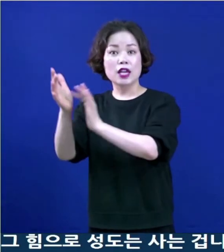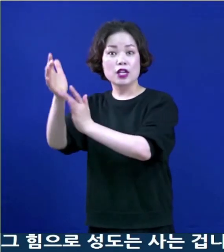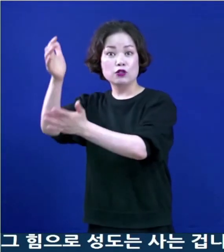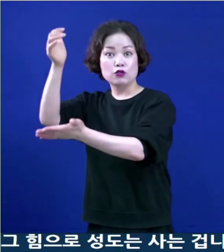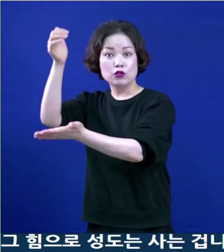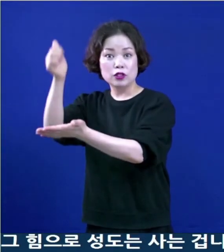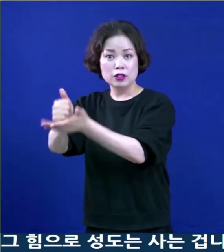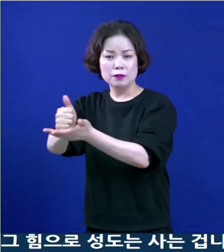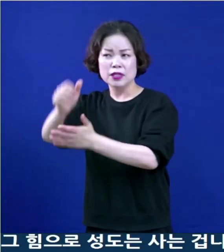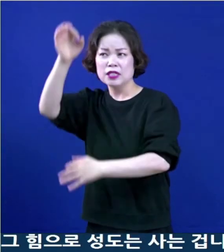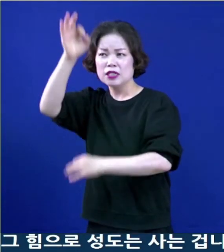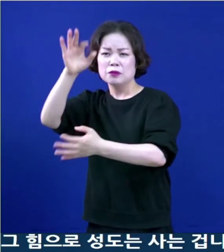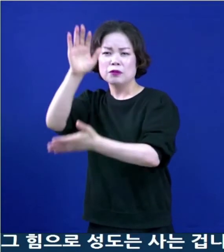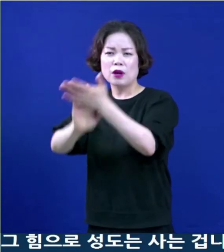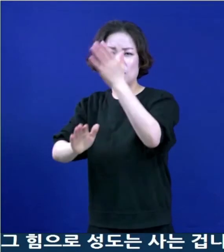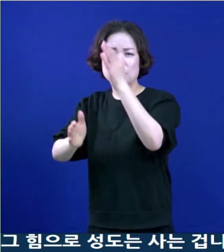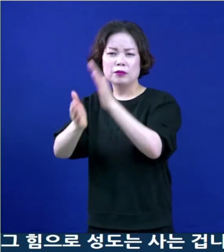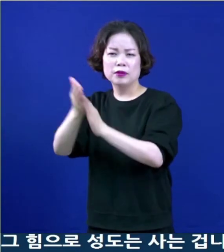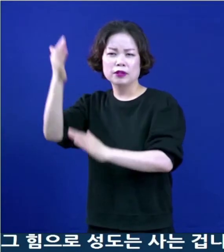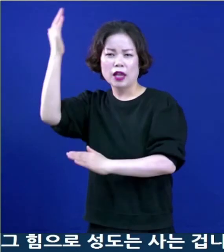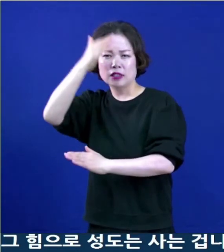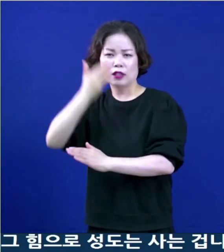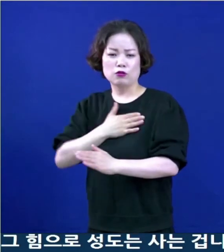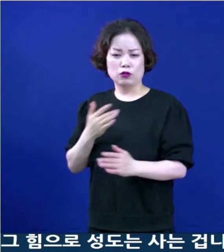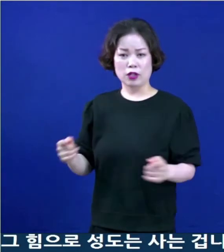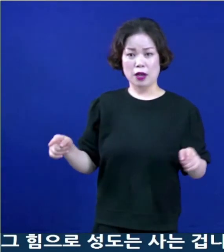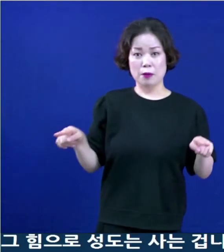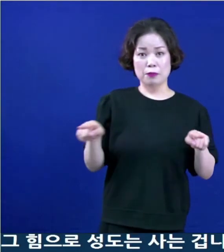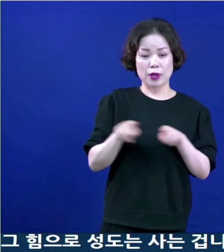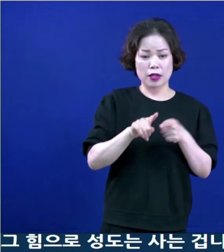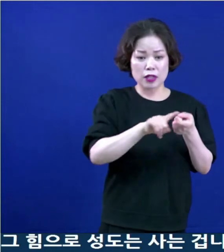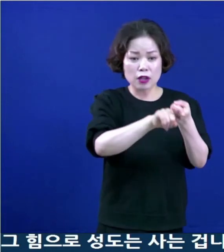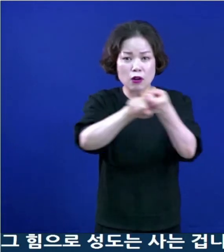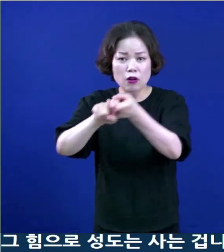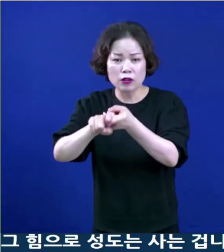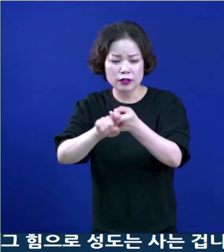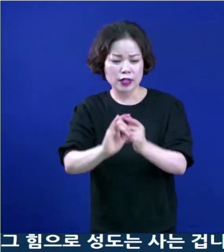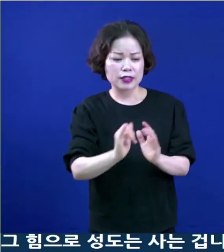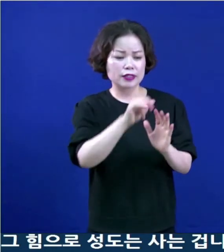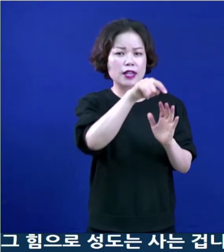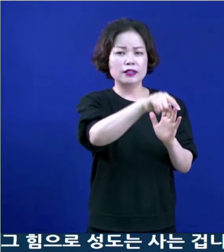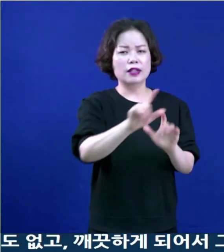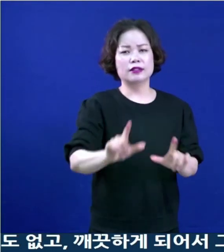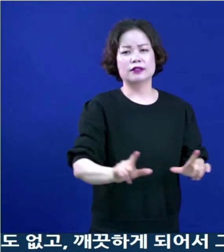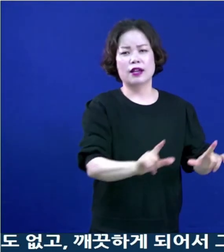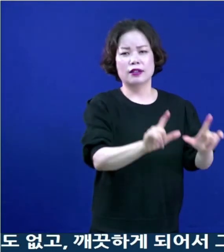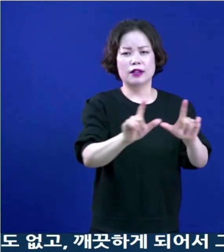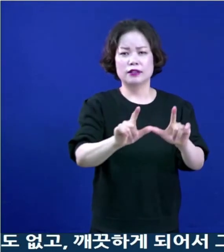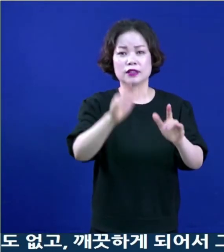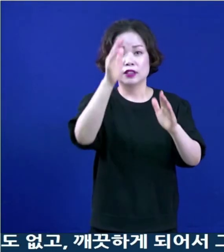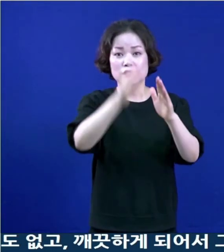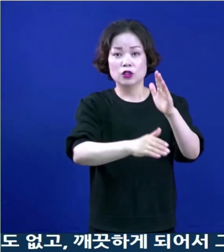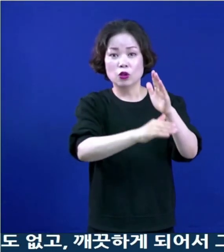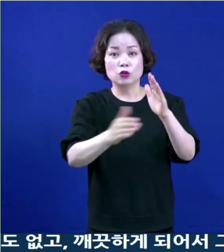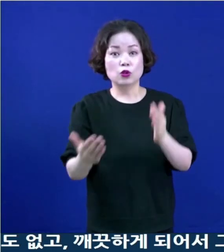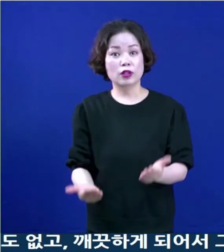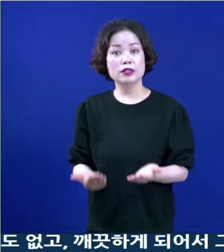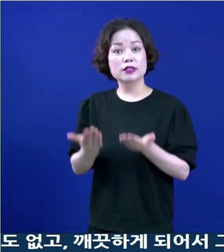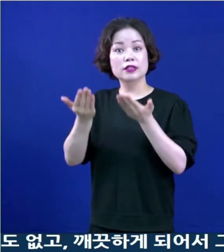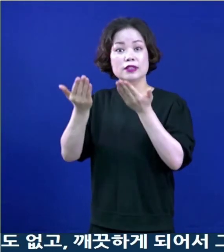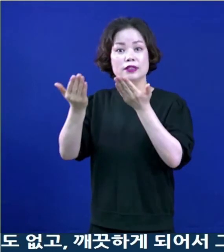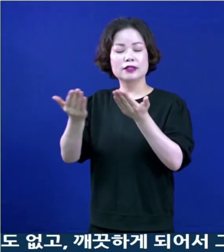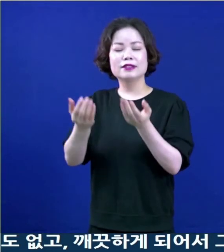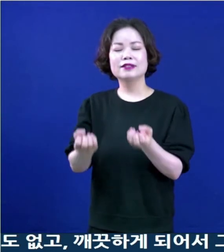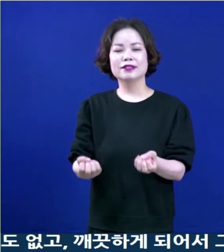예수님의 흠이 없음을 덧입어서 그 힘으로 세상에서 살아가는 것이 성도가 드리는